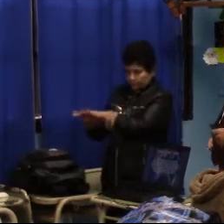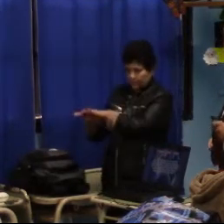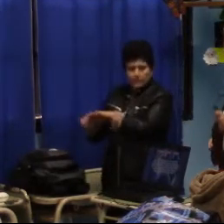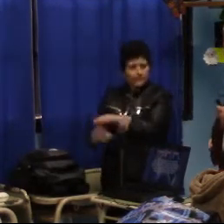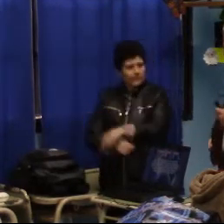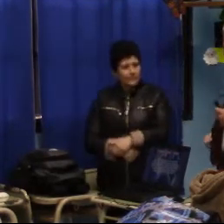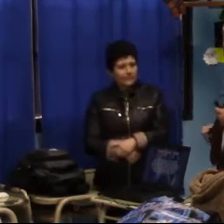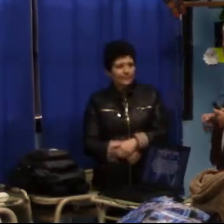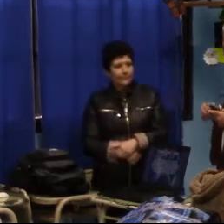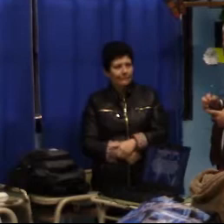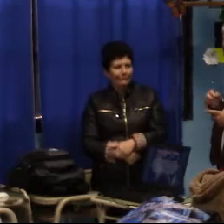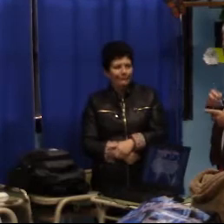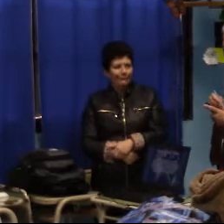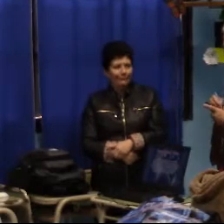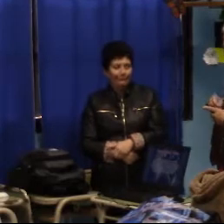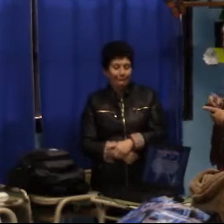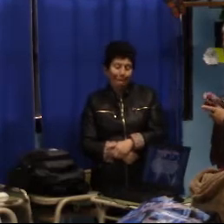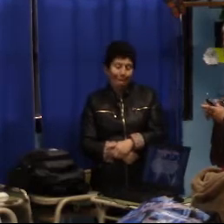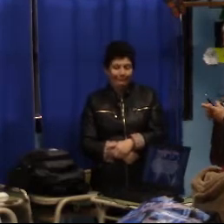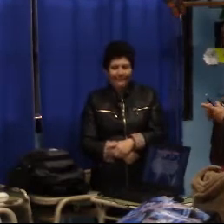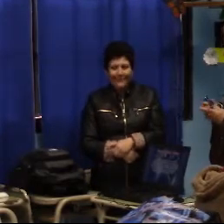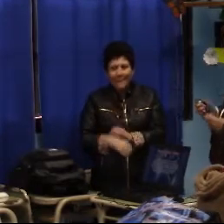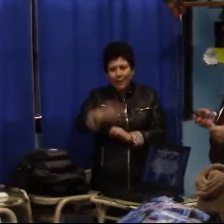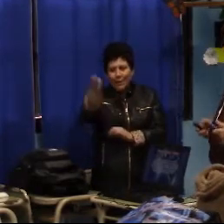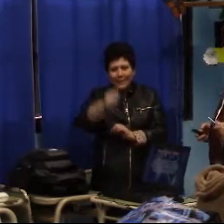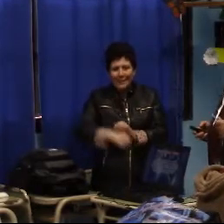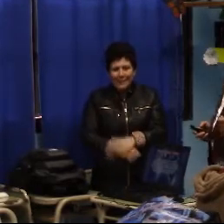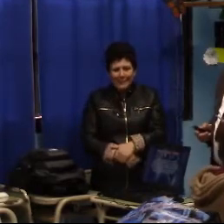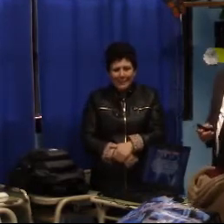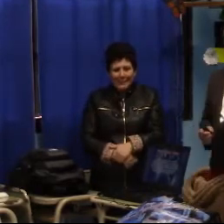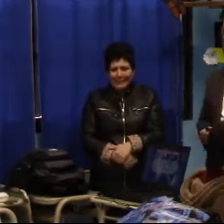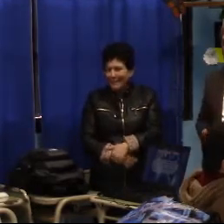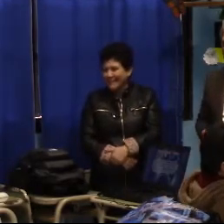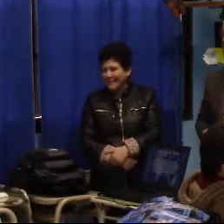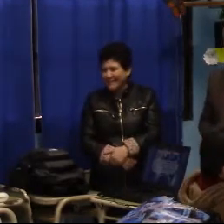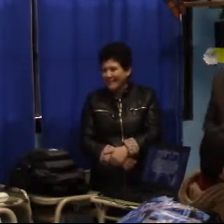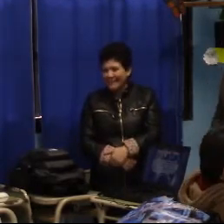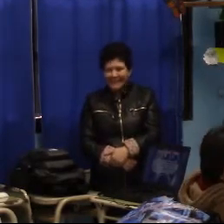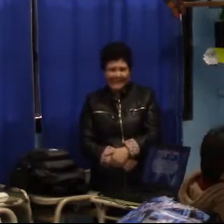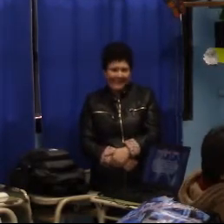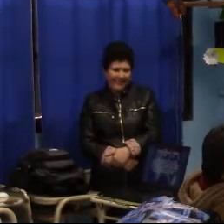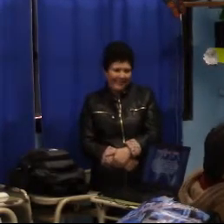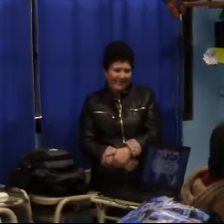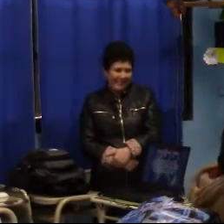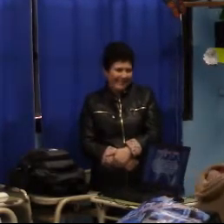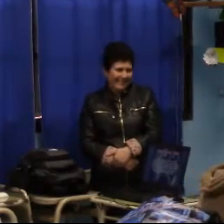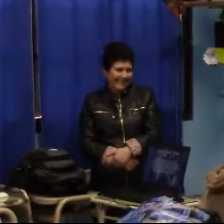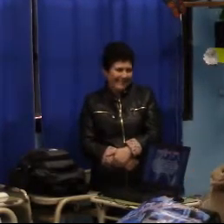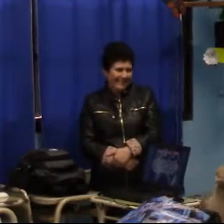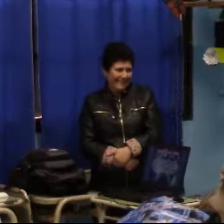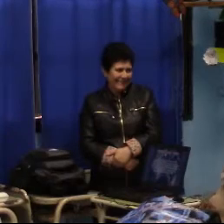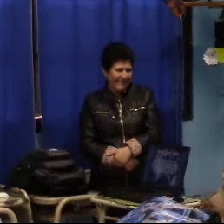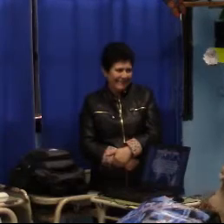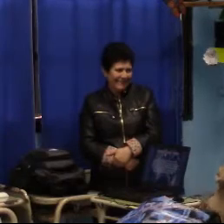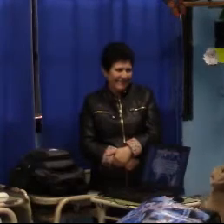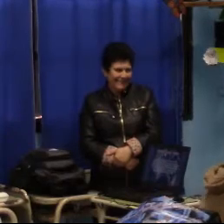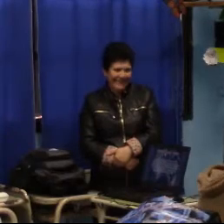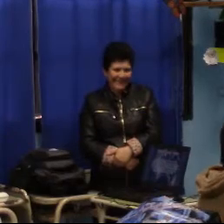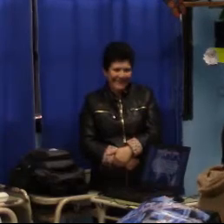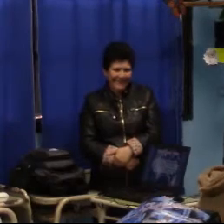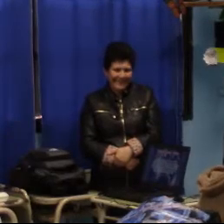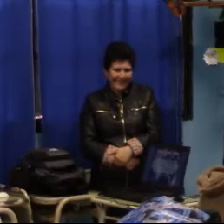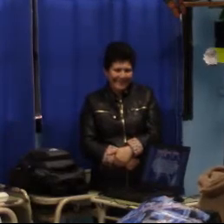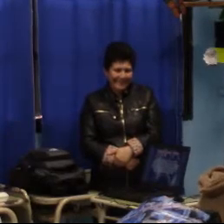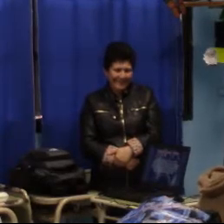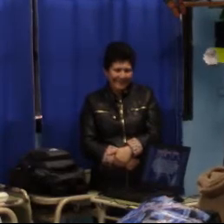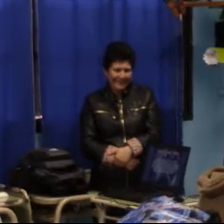Usted no le está ligando lo que yo digo, ¿no? No, la cosa está avisando. Qué bueno. Para